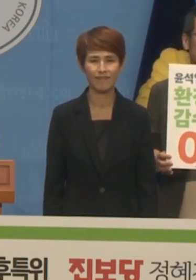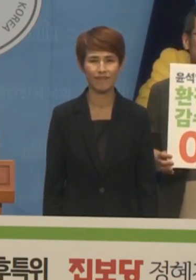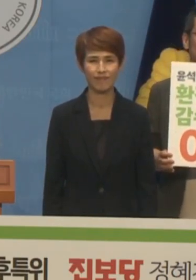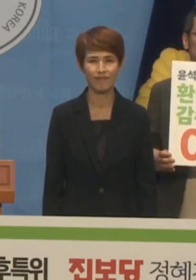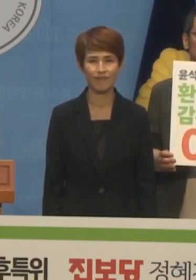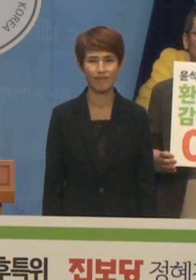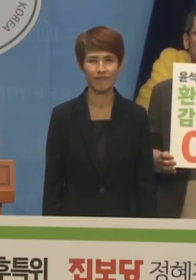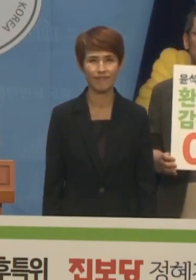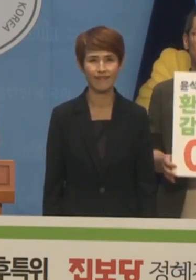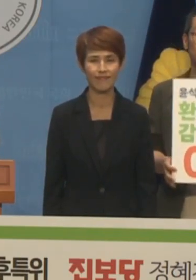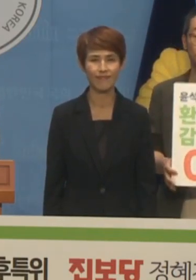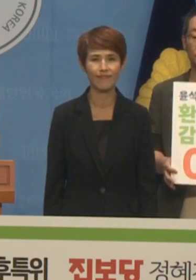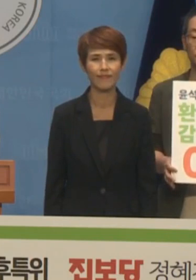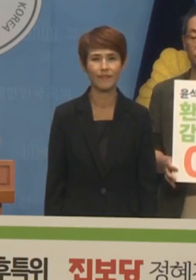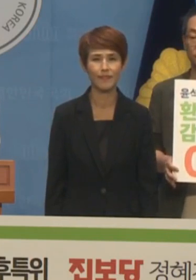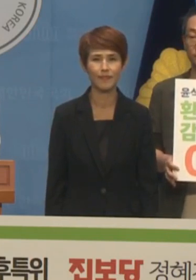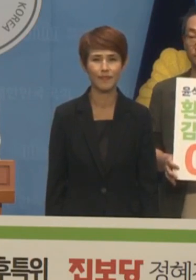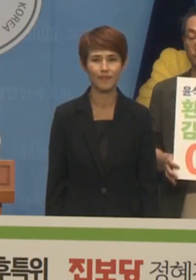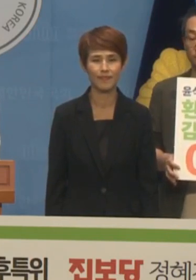(20분) 있어요.